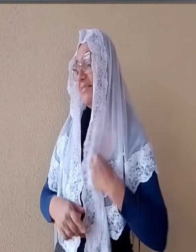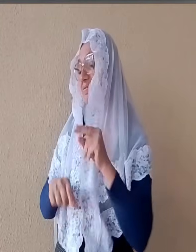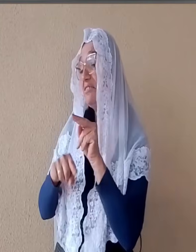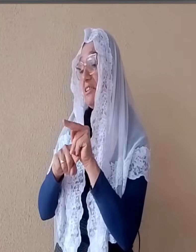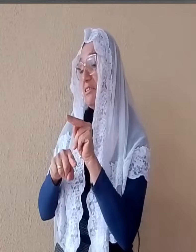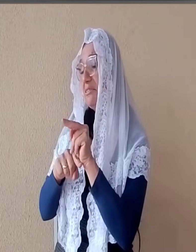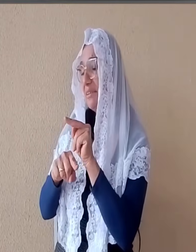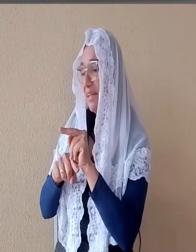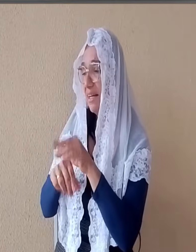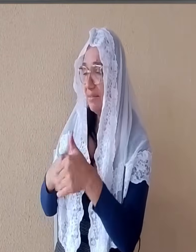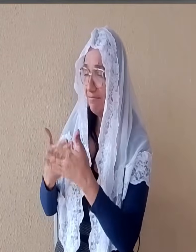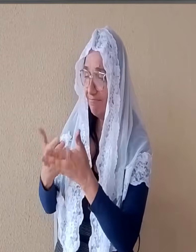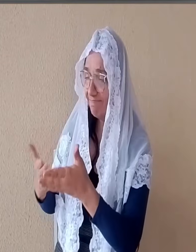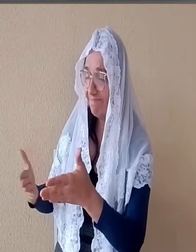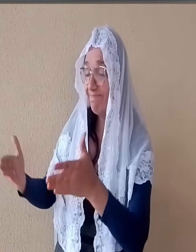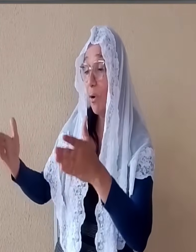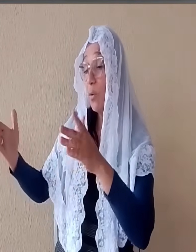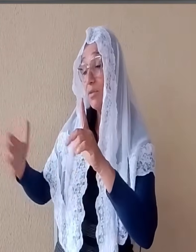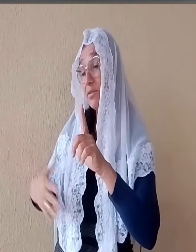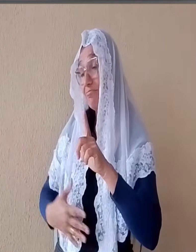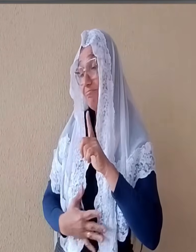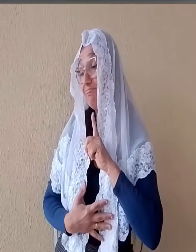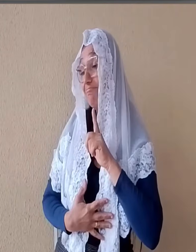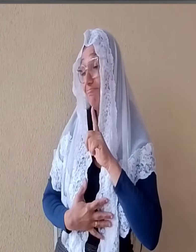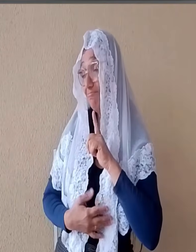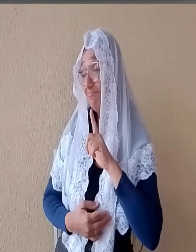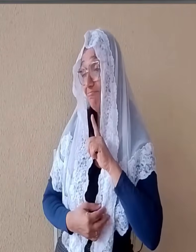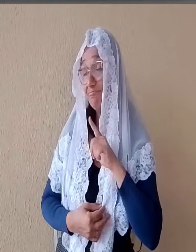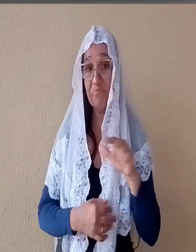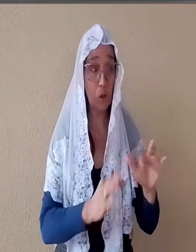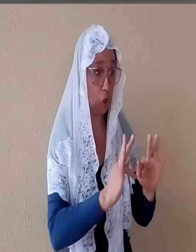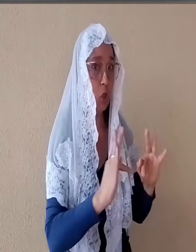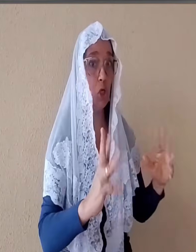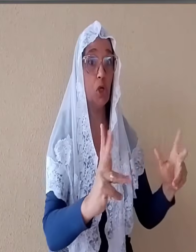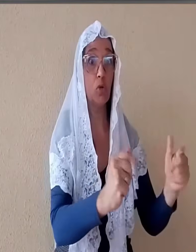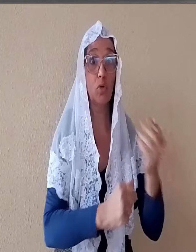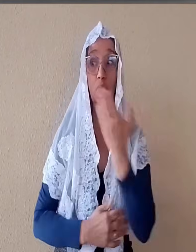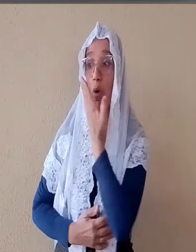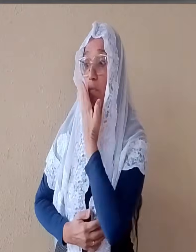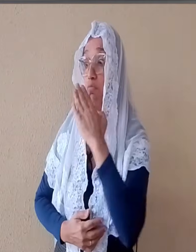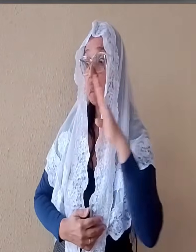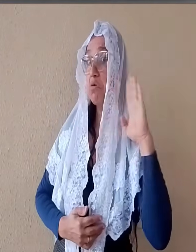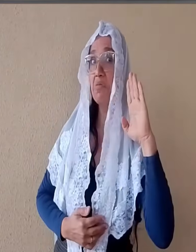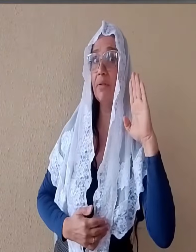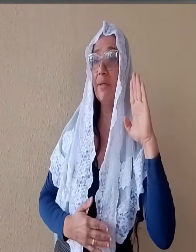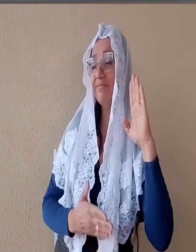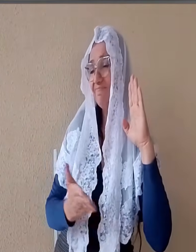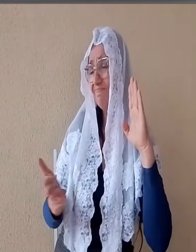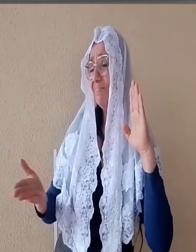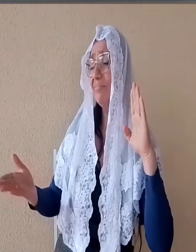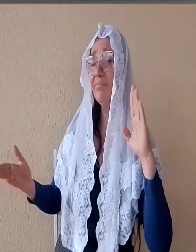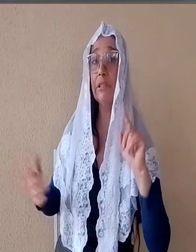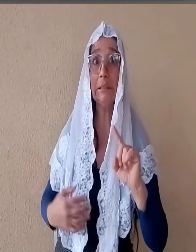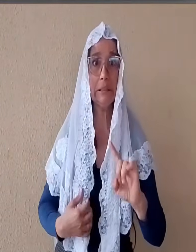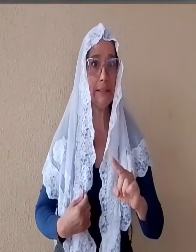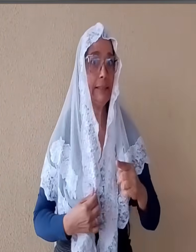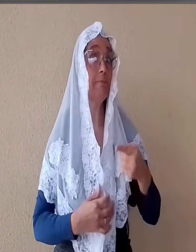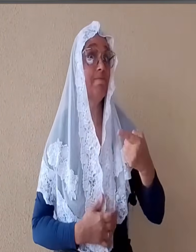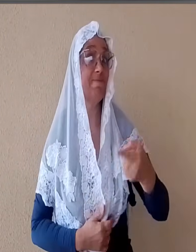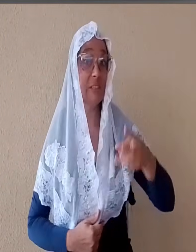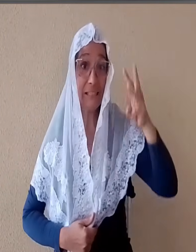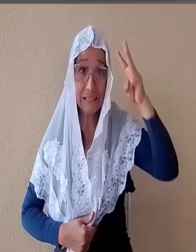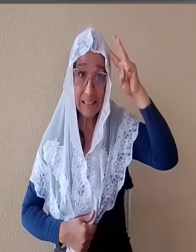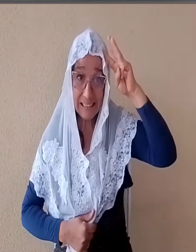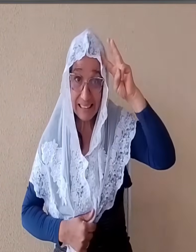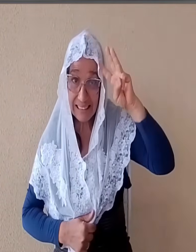prestaram juramento. E sucedeu que ao fim de 3 dias depois de fazerem concerto com eles, ouviram que eram